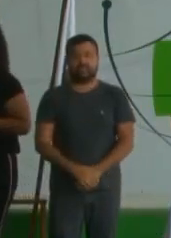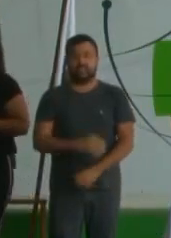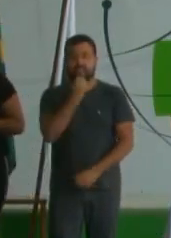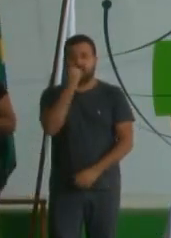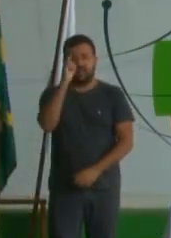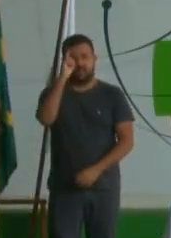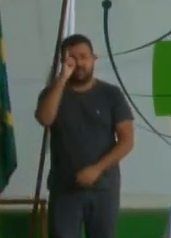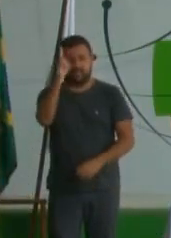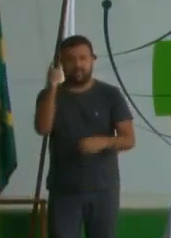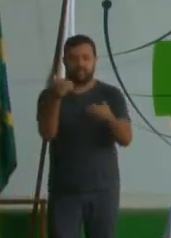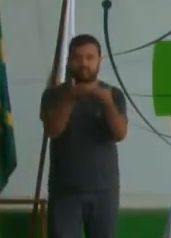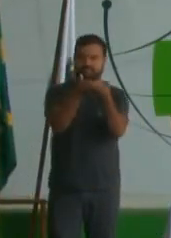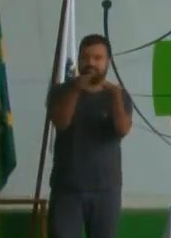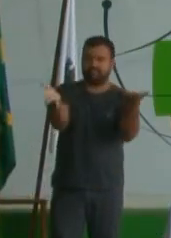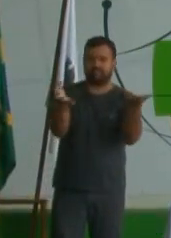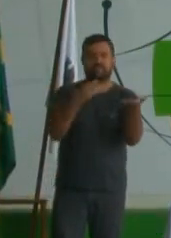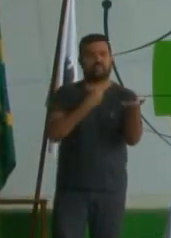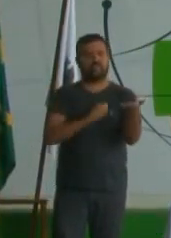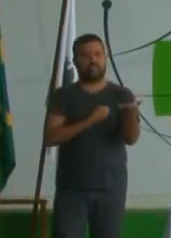Bom dia a todos e todas.